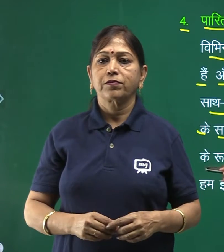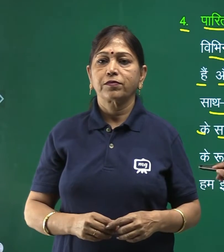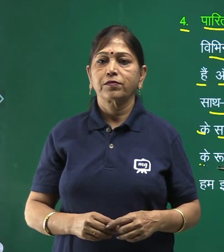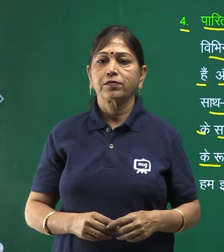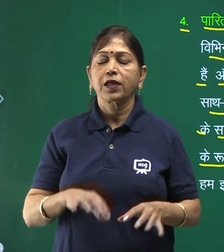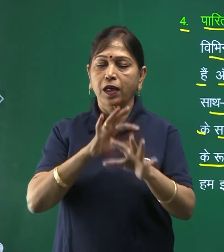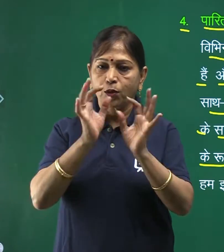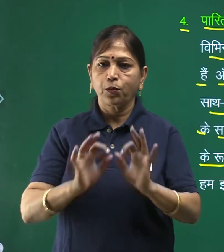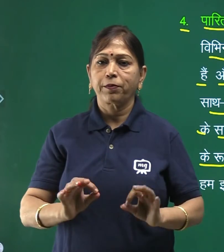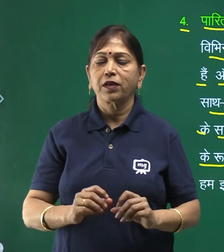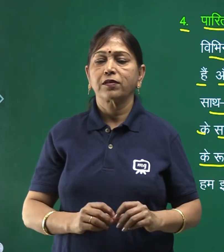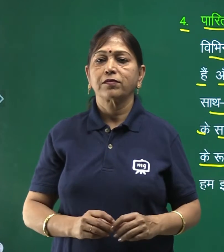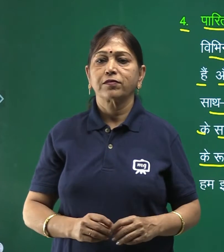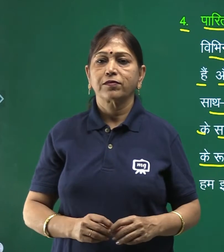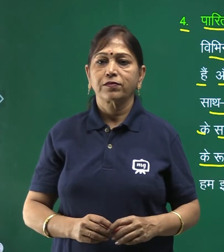के रूप में